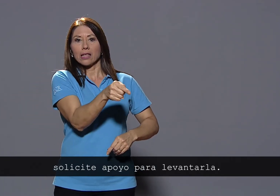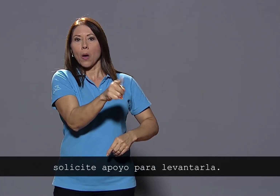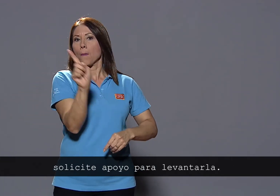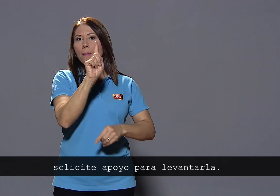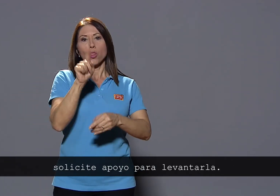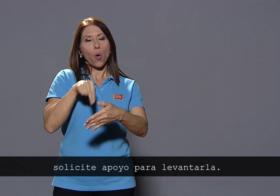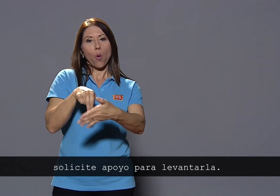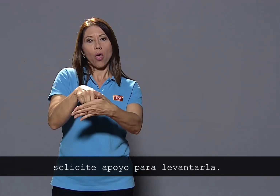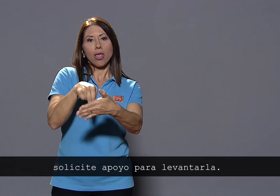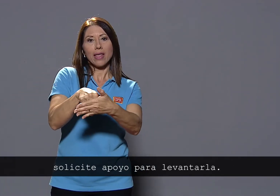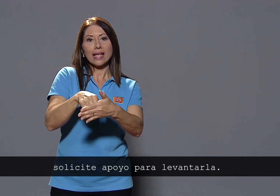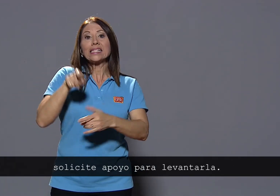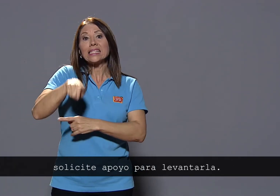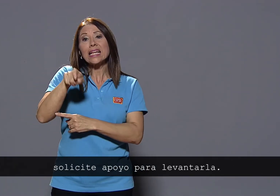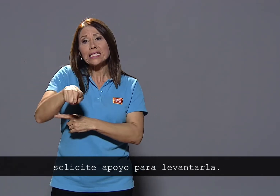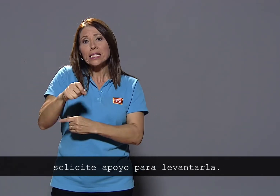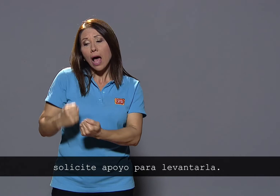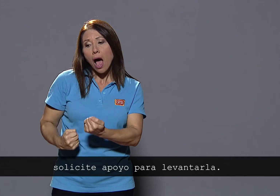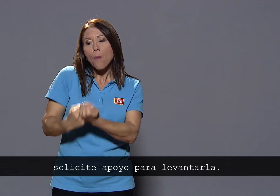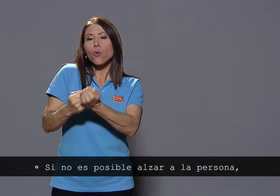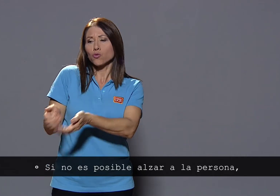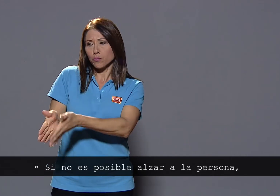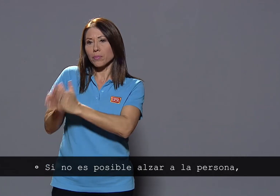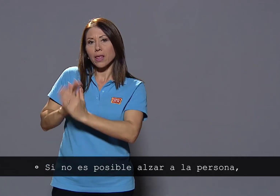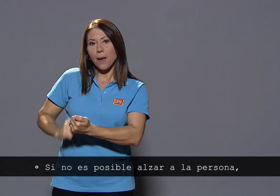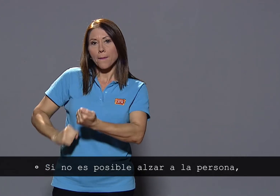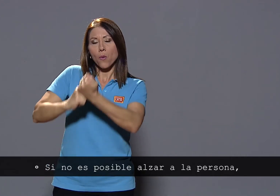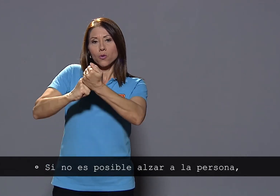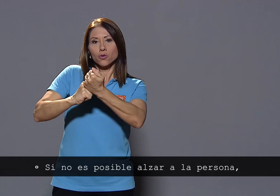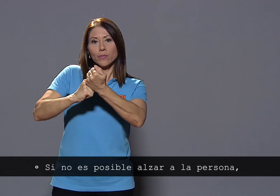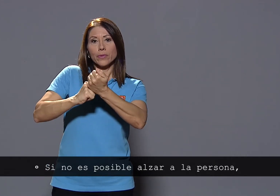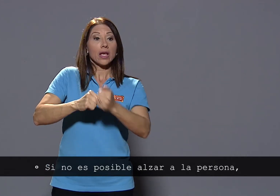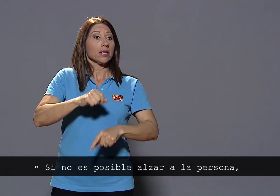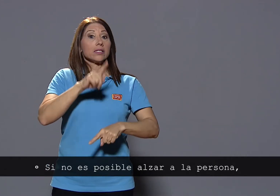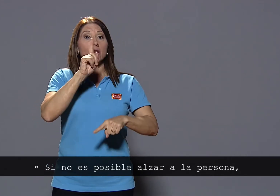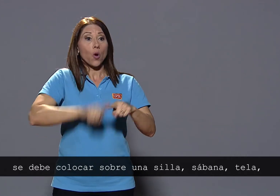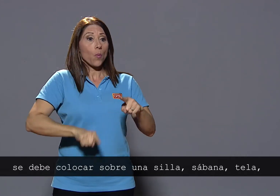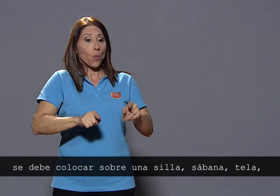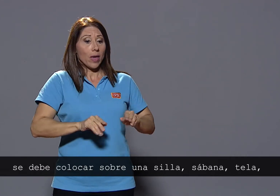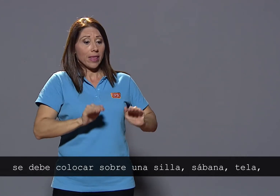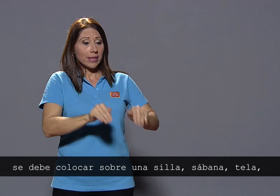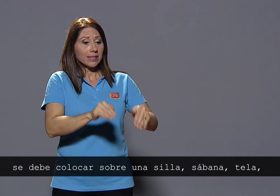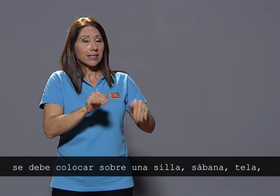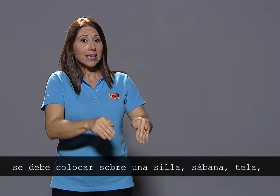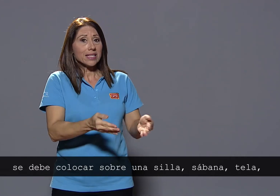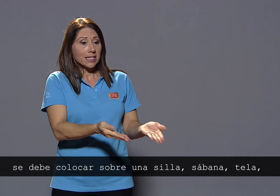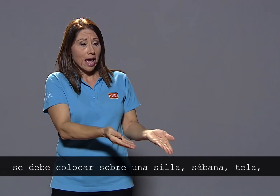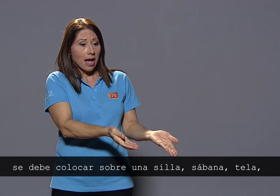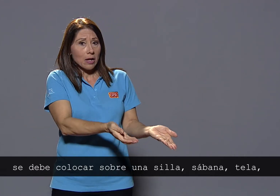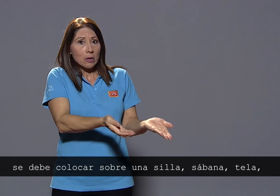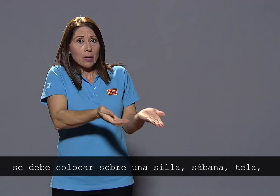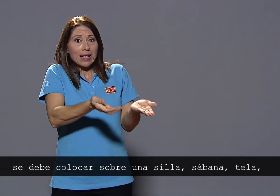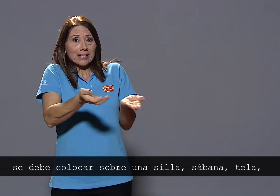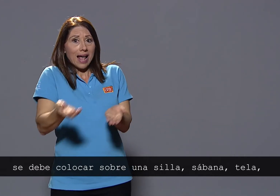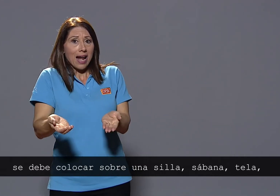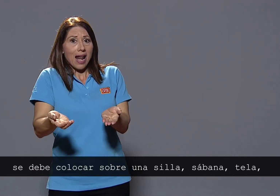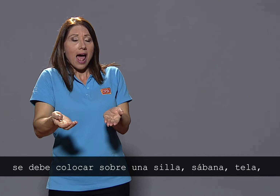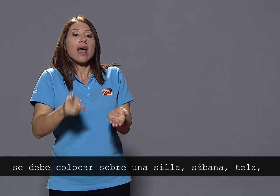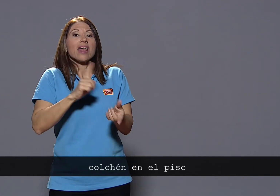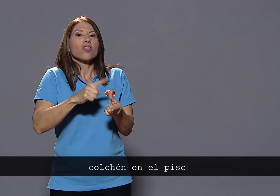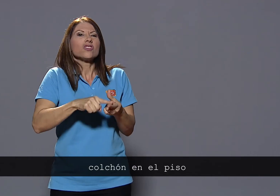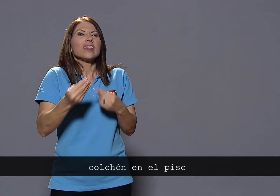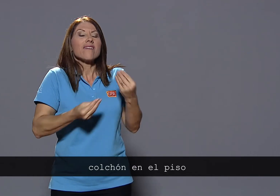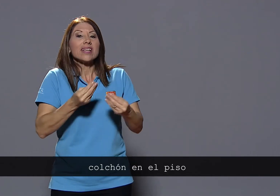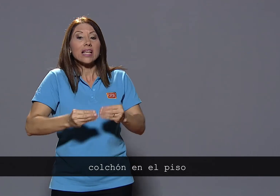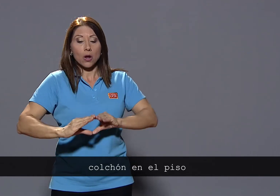factible, solicite apoyo para levantarla. Si no es posible alzar a la persona, se debe colocar sobre una silla, sábana,